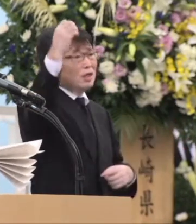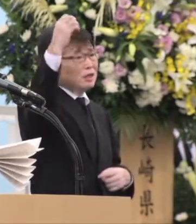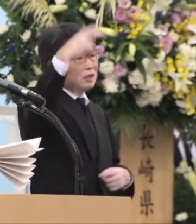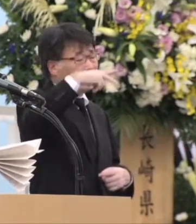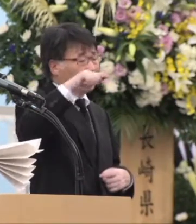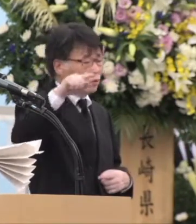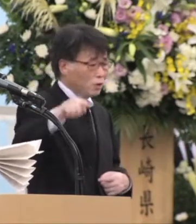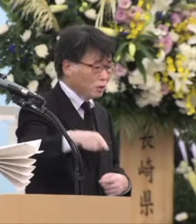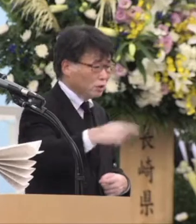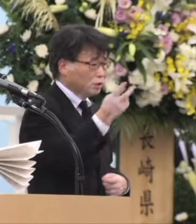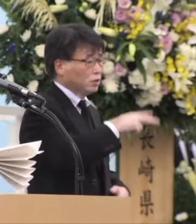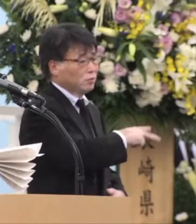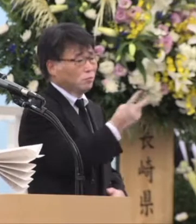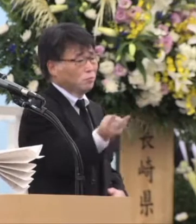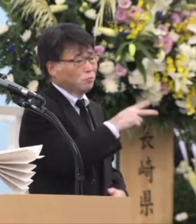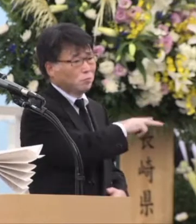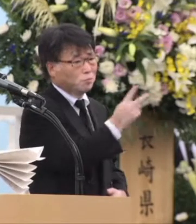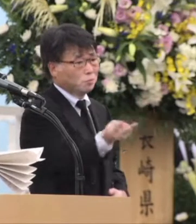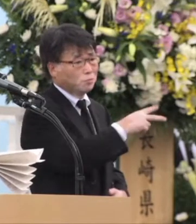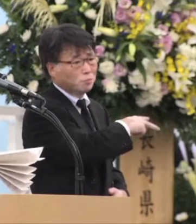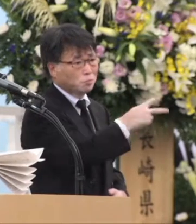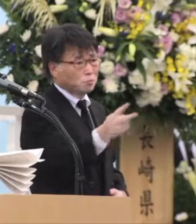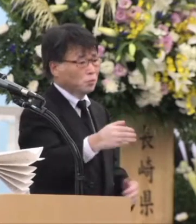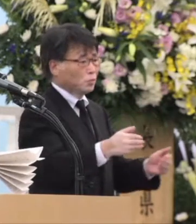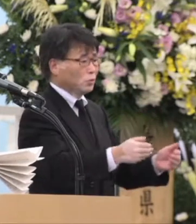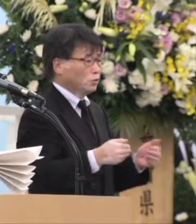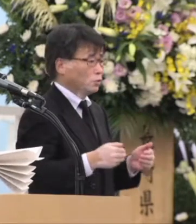移すべきではないでしょうか。